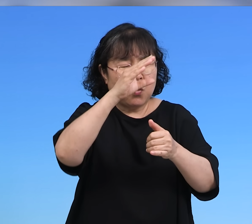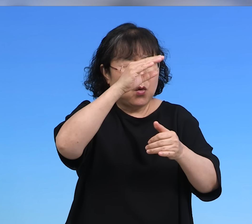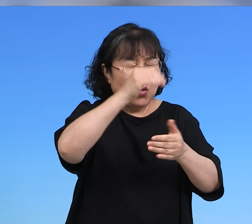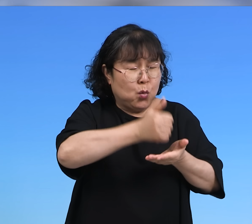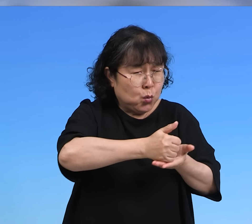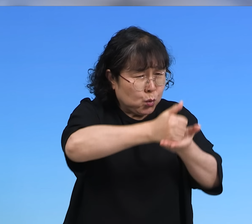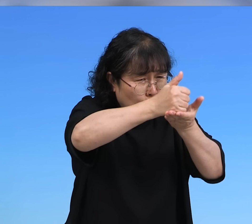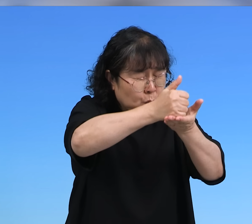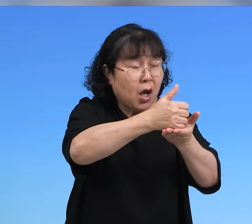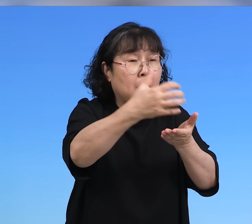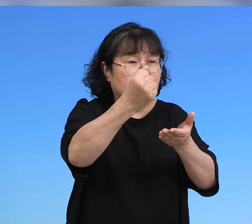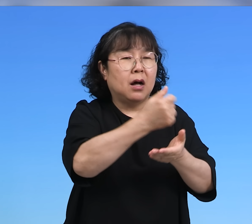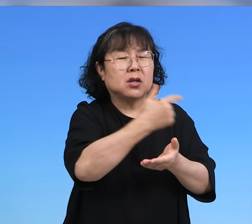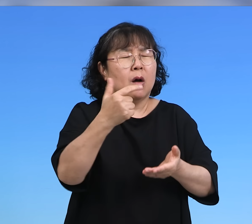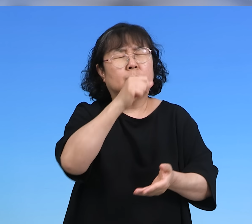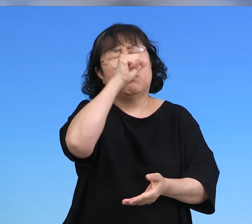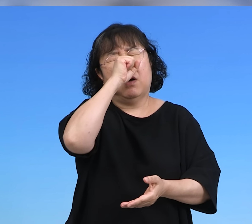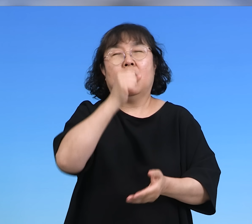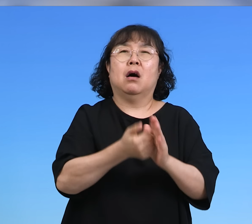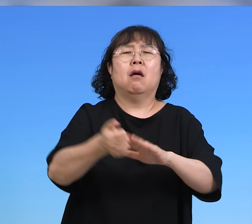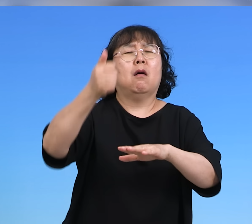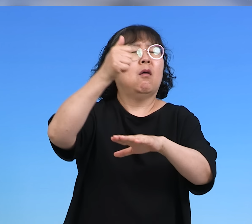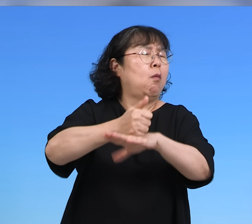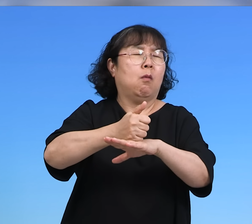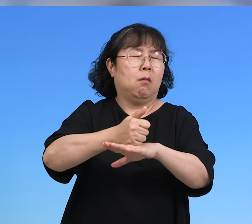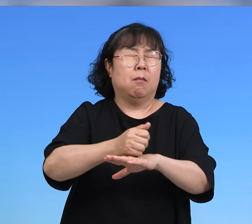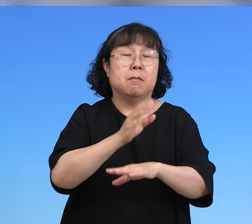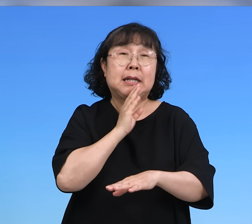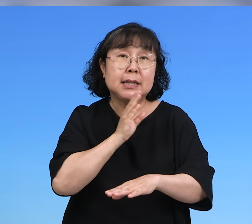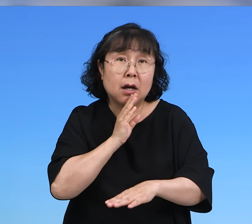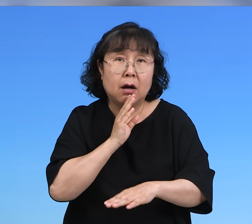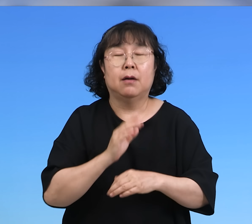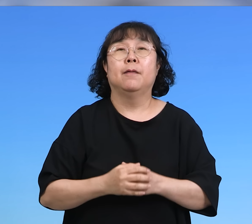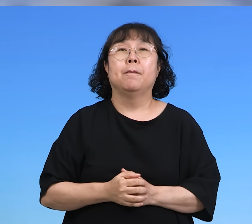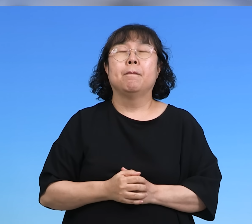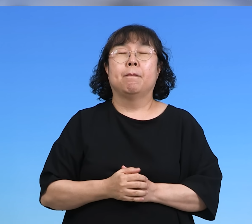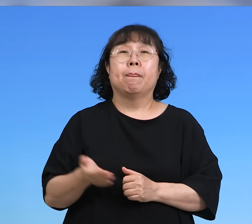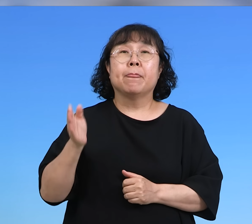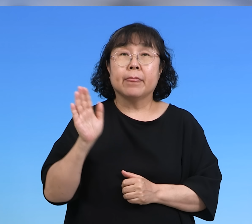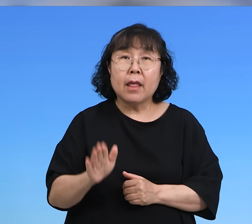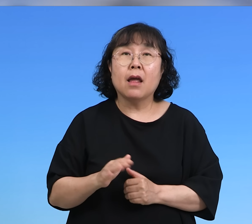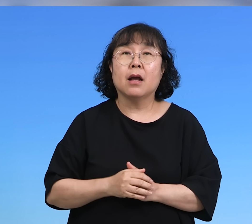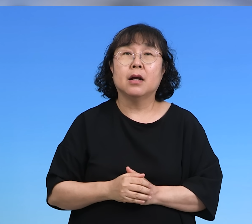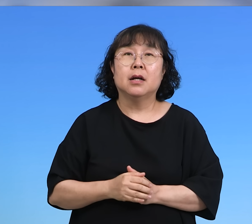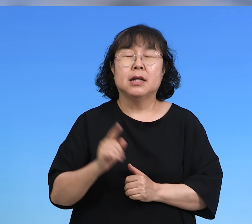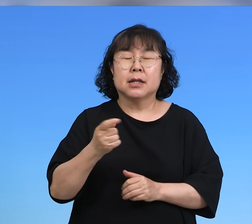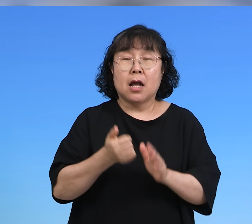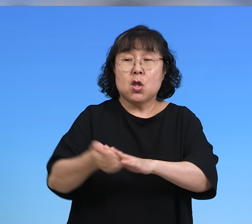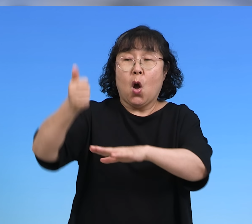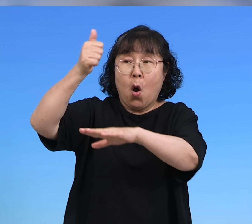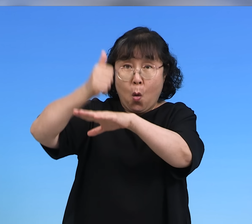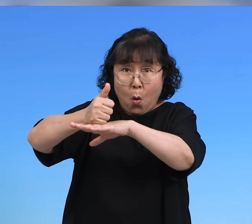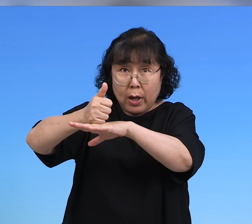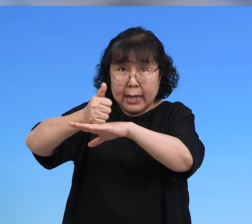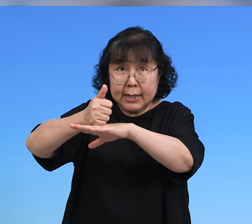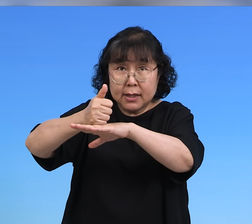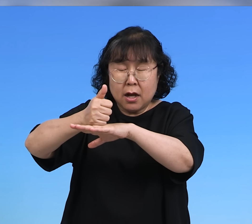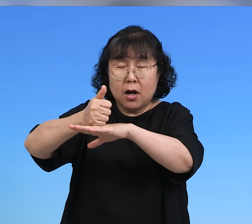인정받고 이러면 이게 뭐 얼마나 이게 대단한 성공한 겁니까? 모두가 꿈꾸는 거 아닙니까? 그런데 여러분, 이렇게